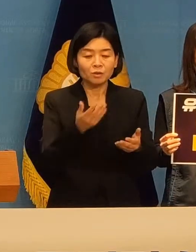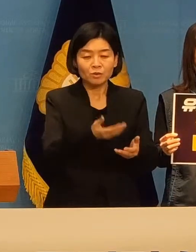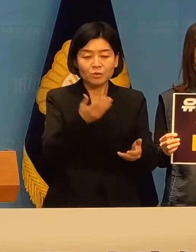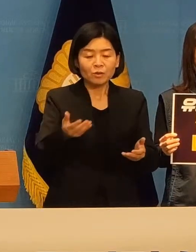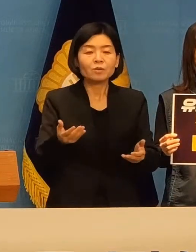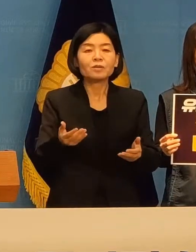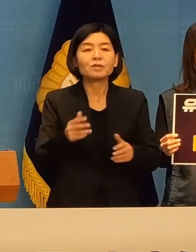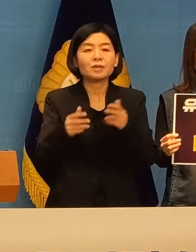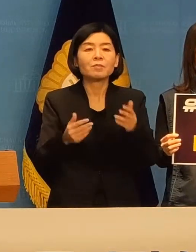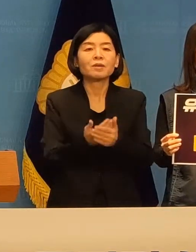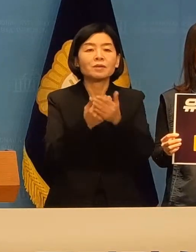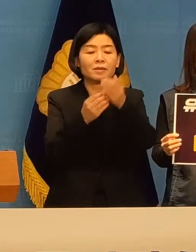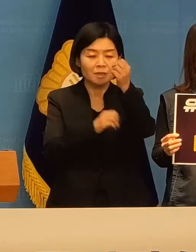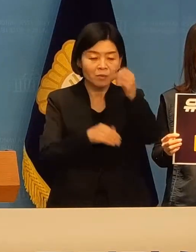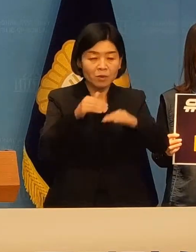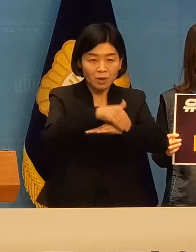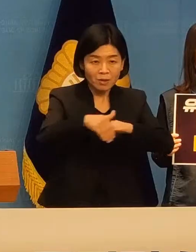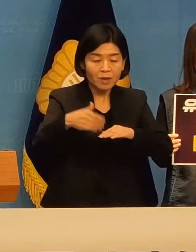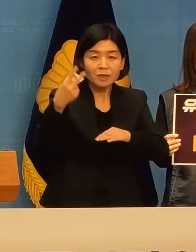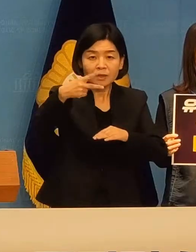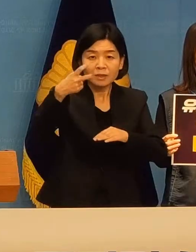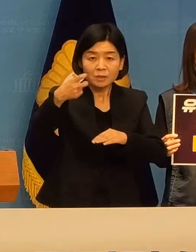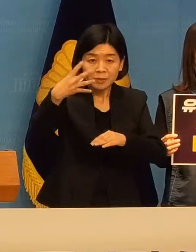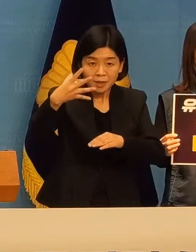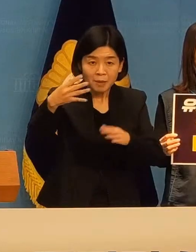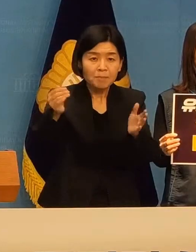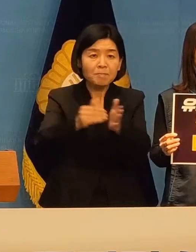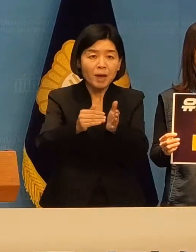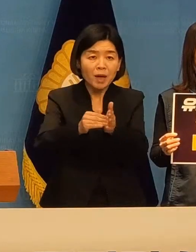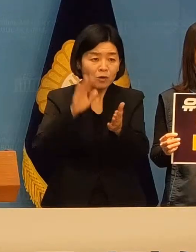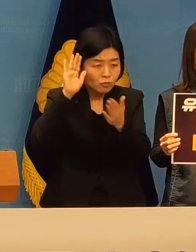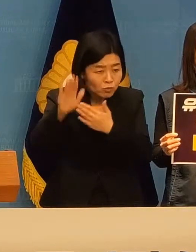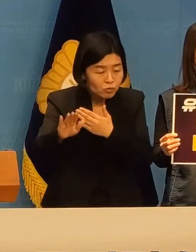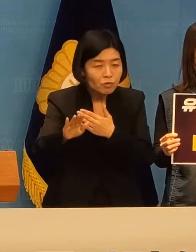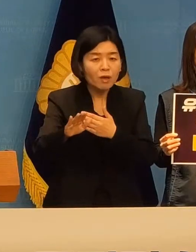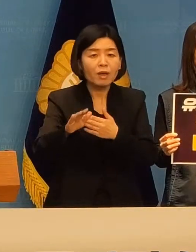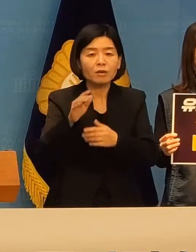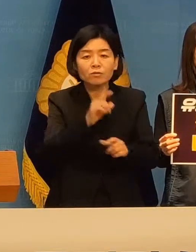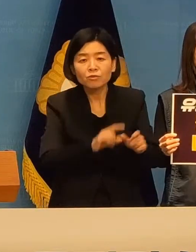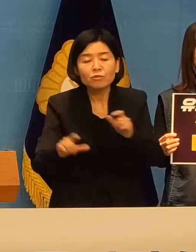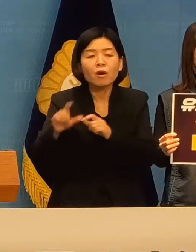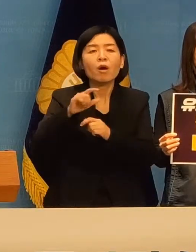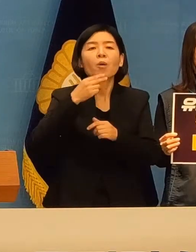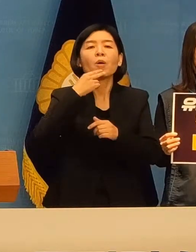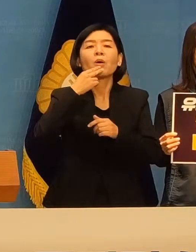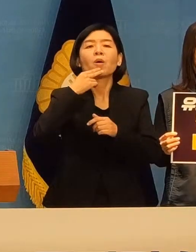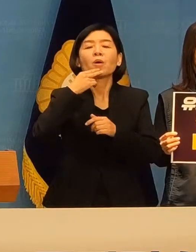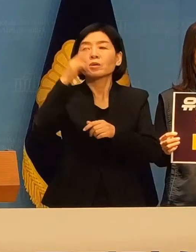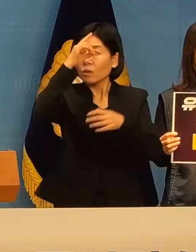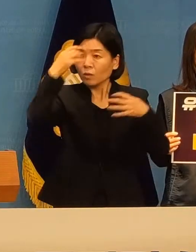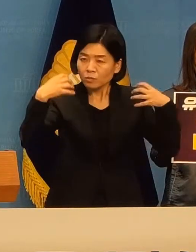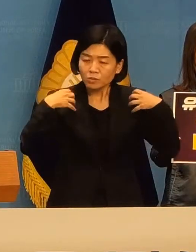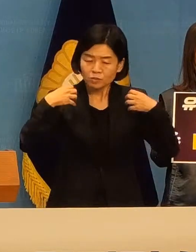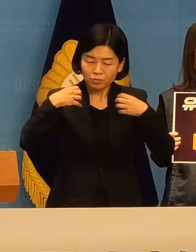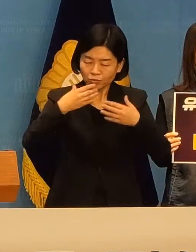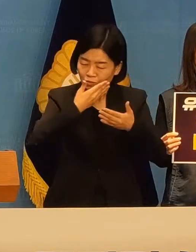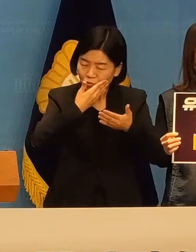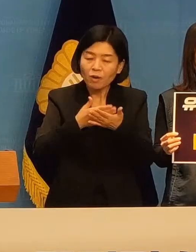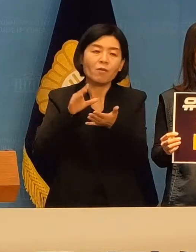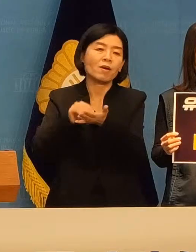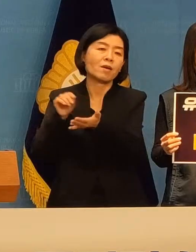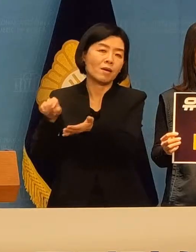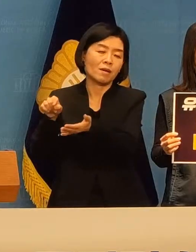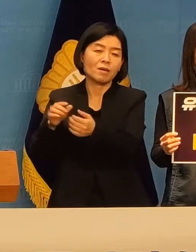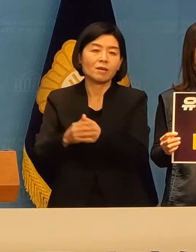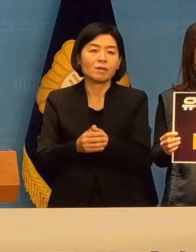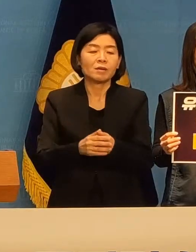계획이 23년을 끝으로 정비되지 않고 있는 것도 정부 앞에 놓인 중요한 과제입니다. 특히